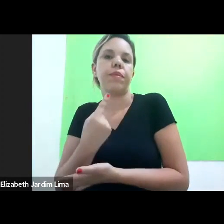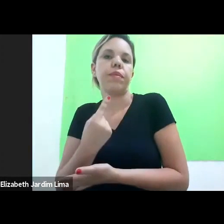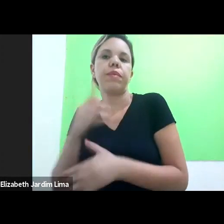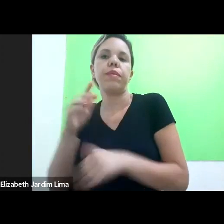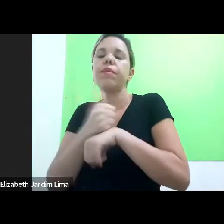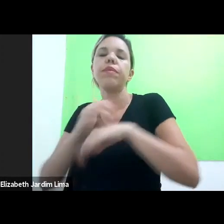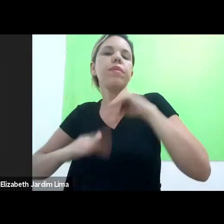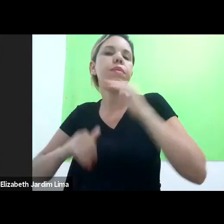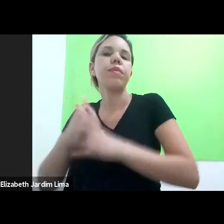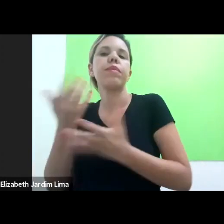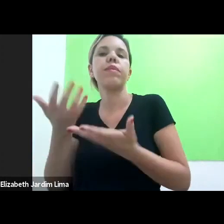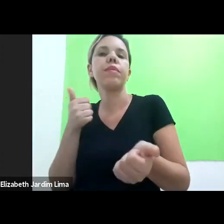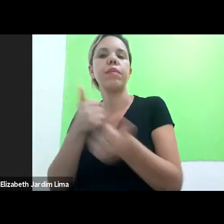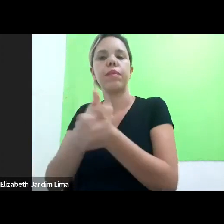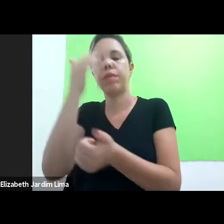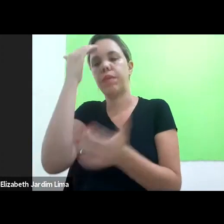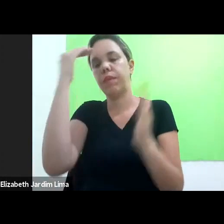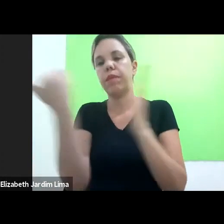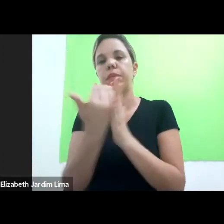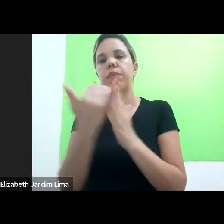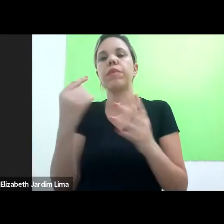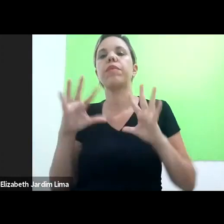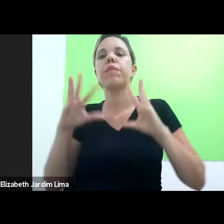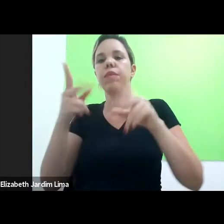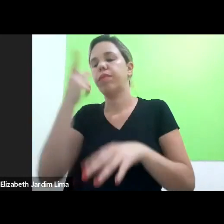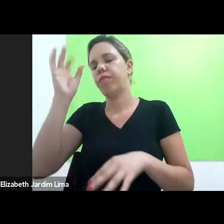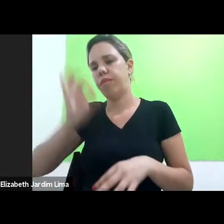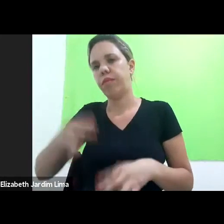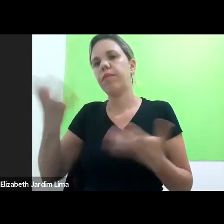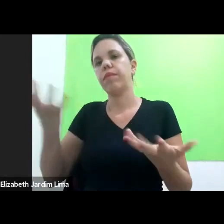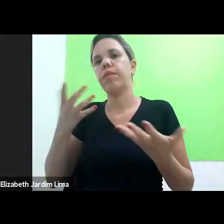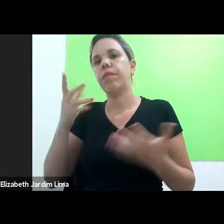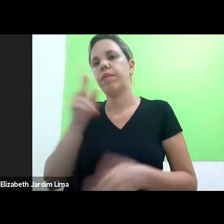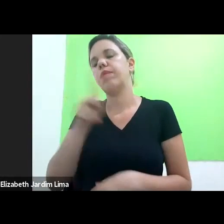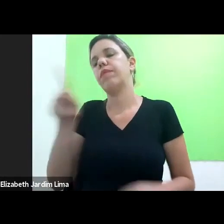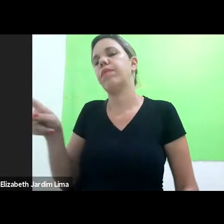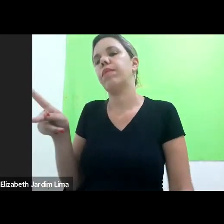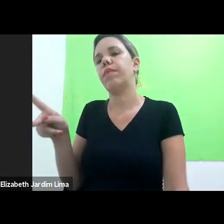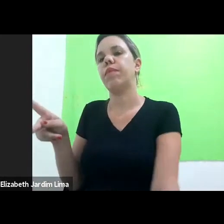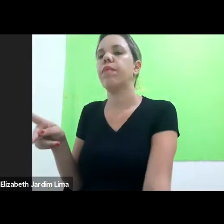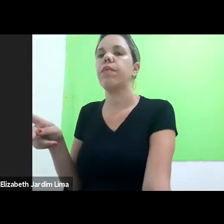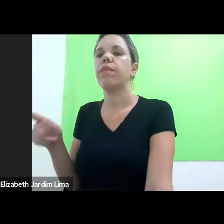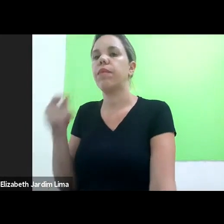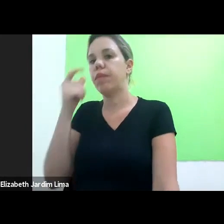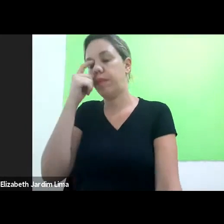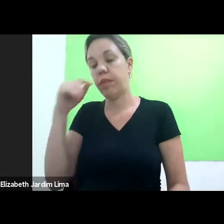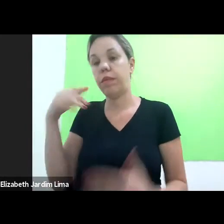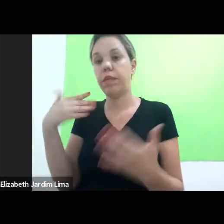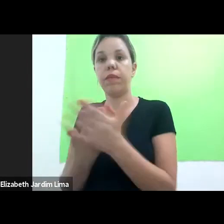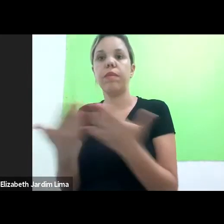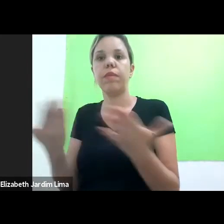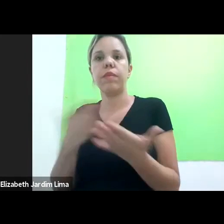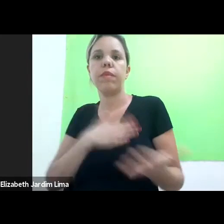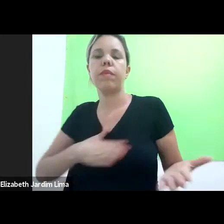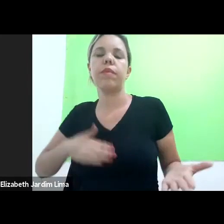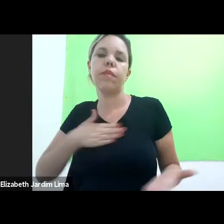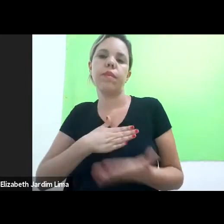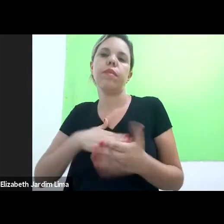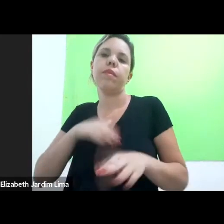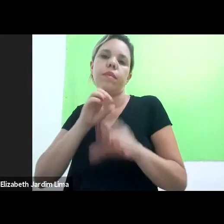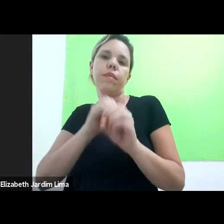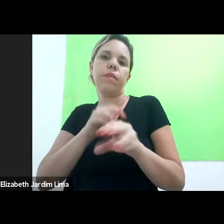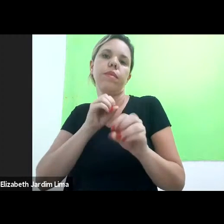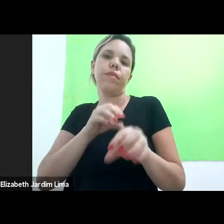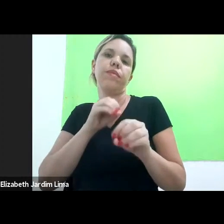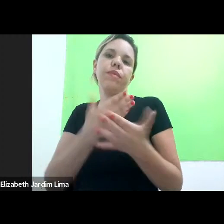queria seguir, eu dizia com toda certeza que eu queria ser professora, né? Eu até hoje amo a docência, gosto,